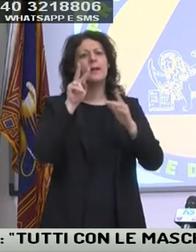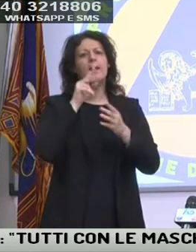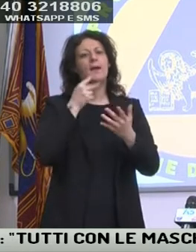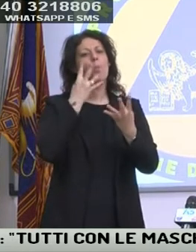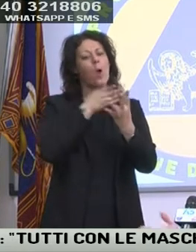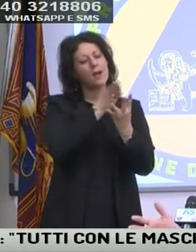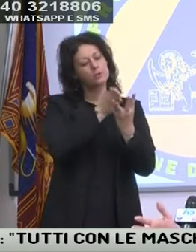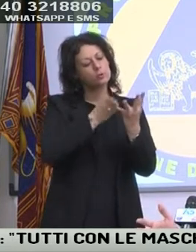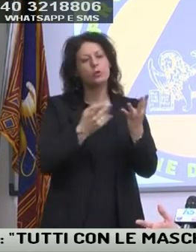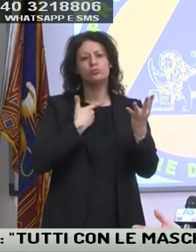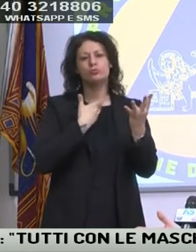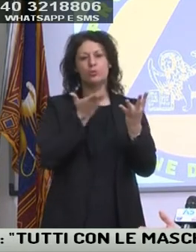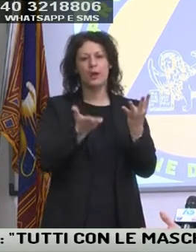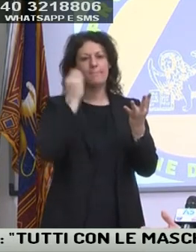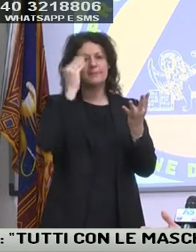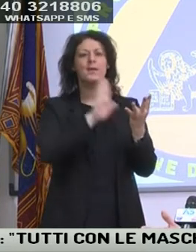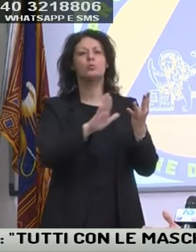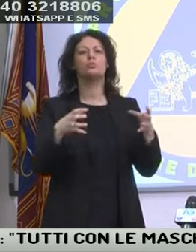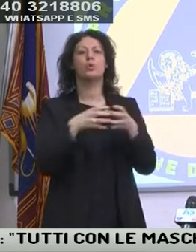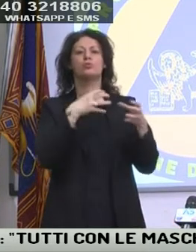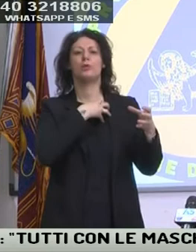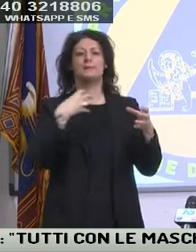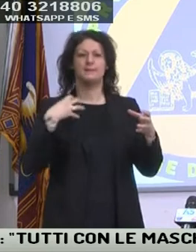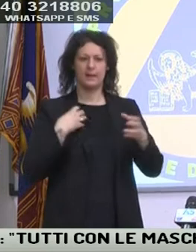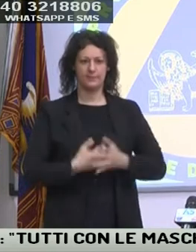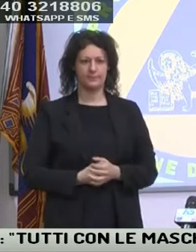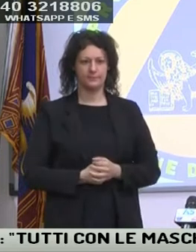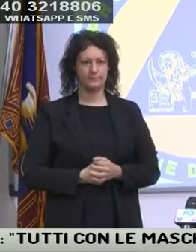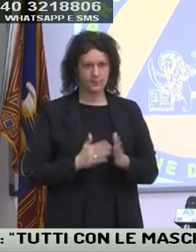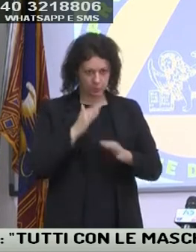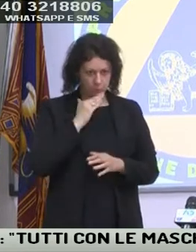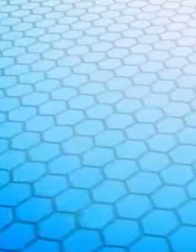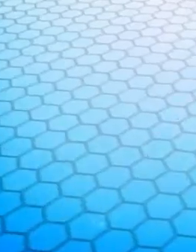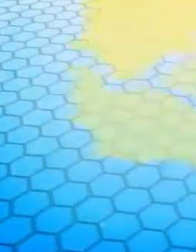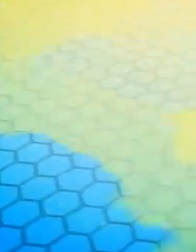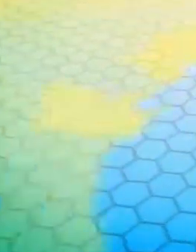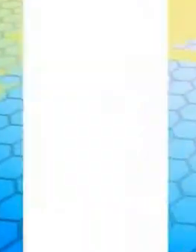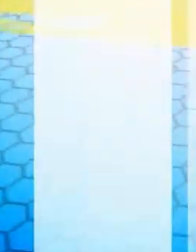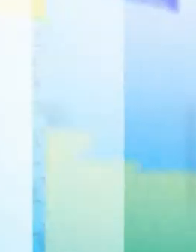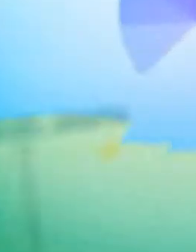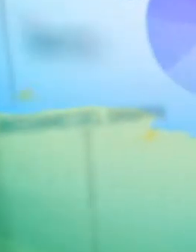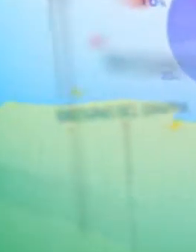che vi ho detto. Vi basta come risposta o ve ne serve ancora? No,